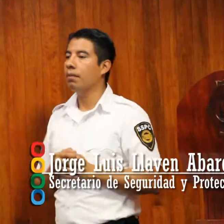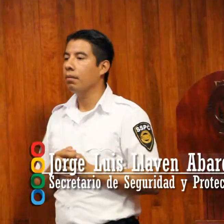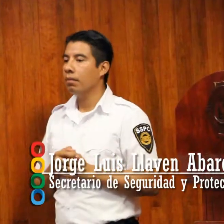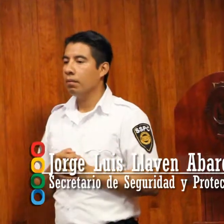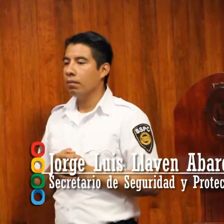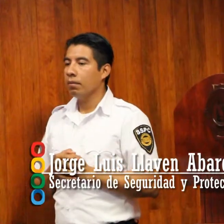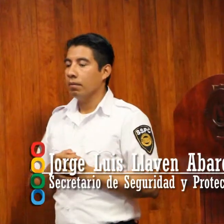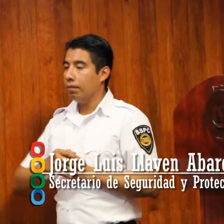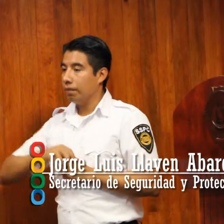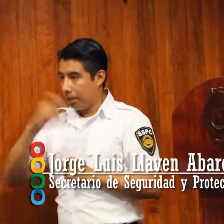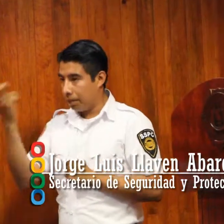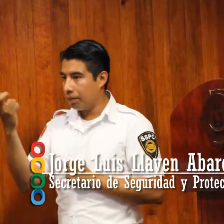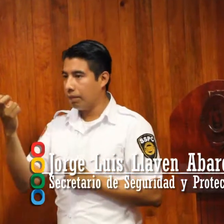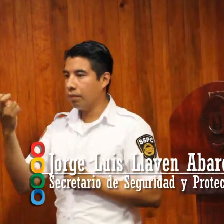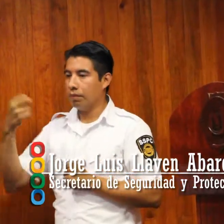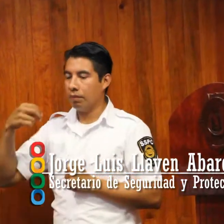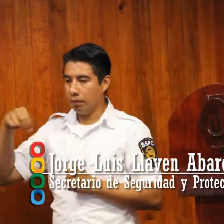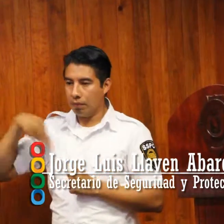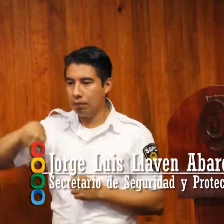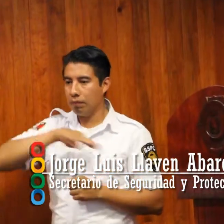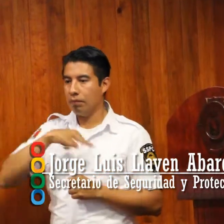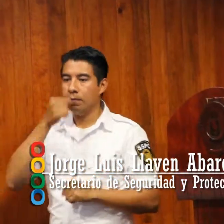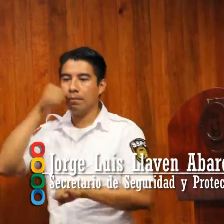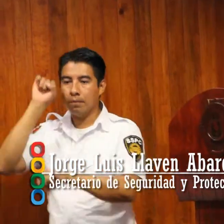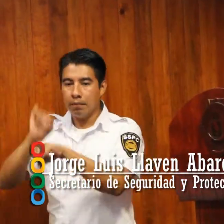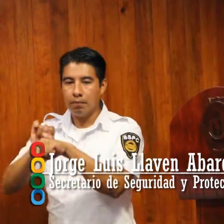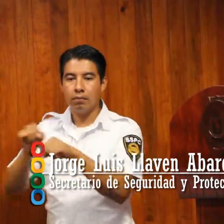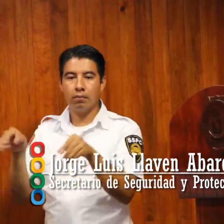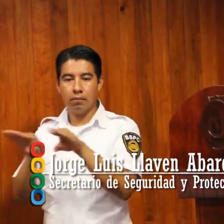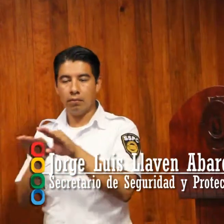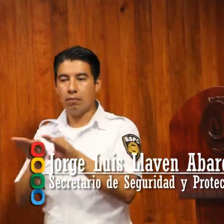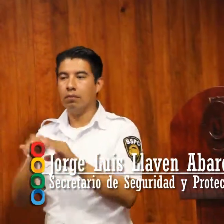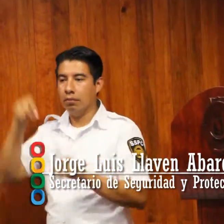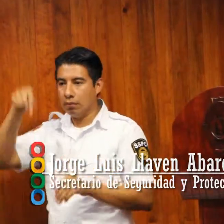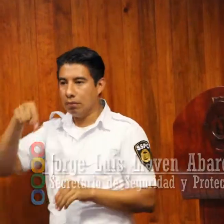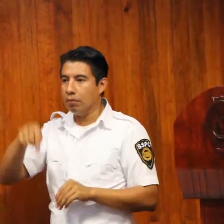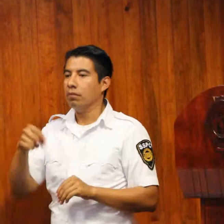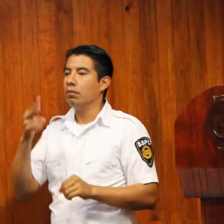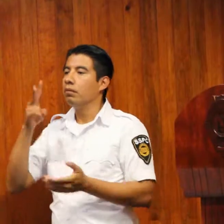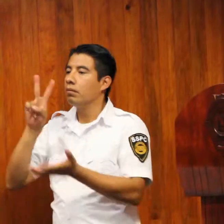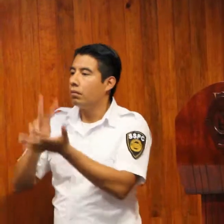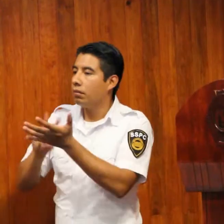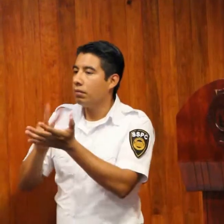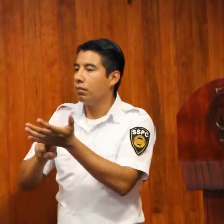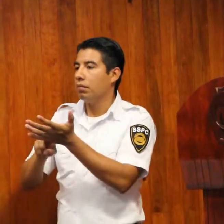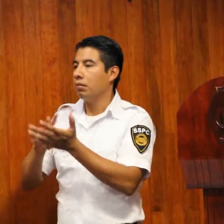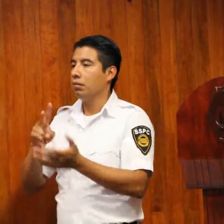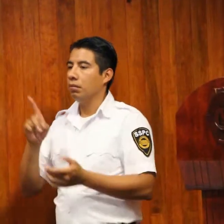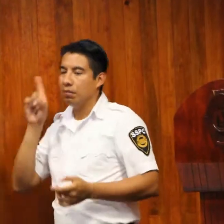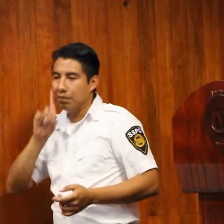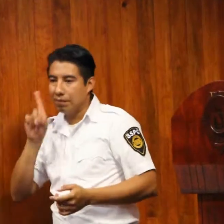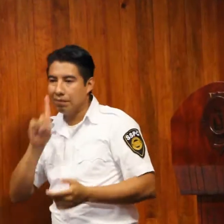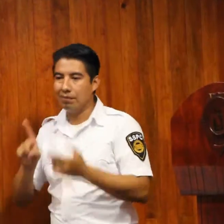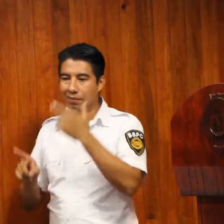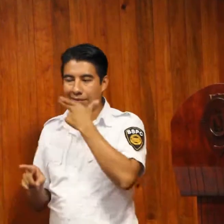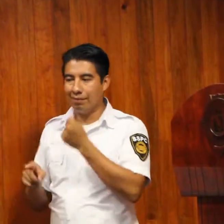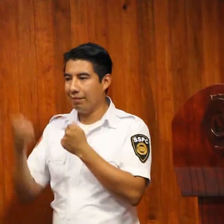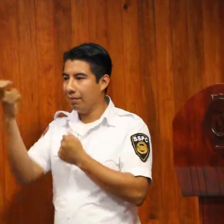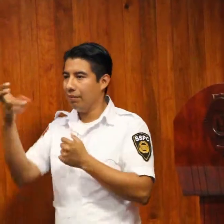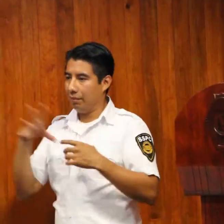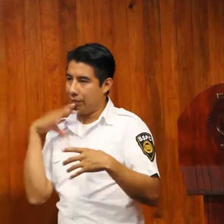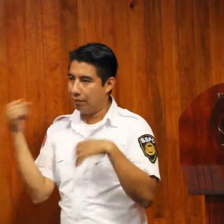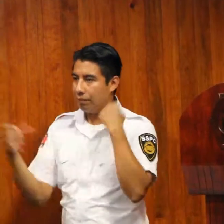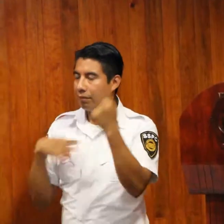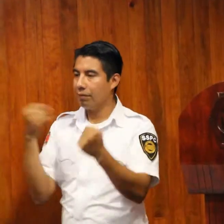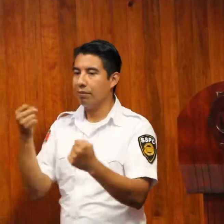ello, esta Secretaría se cimenta en el actuar de valiosas mujeres y hombres que día a día luchan por una